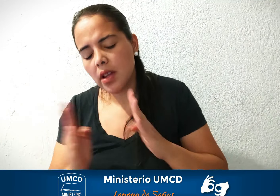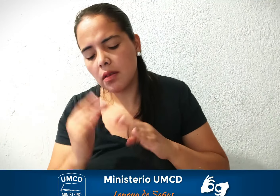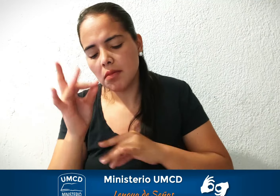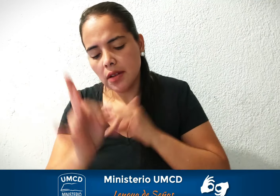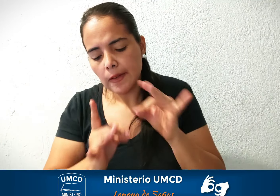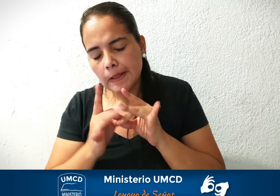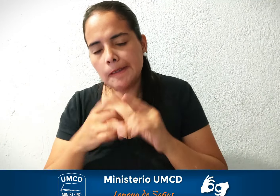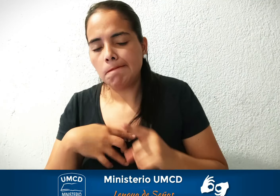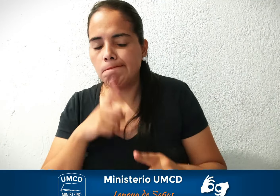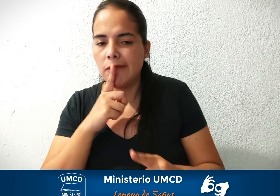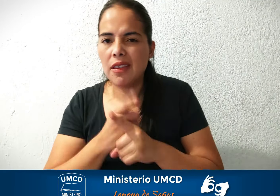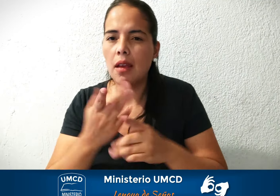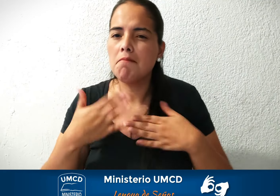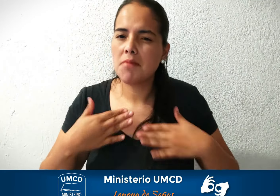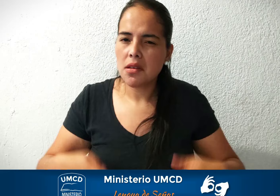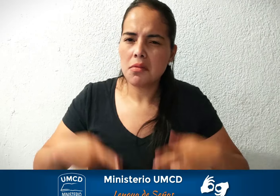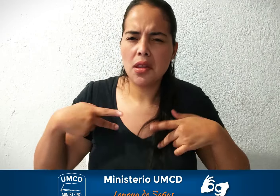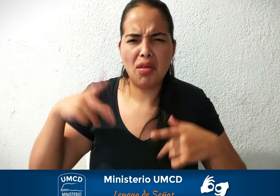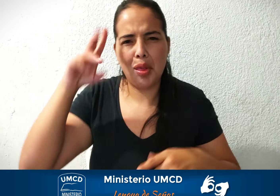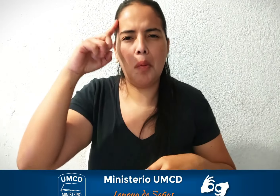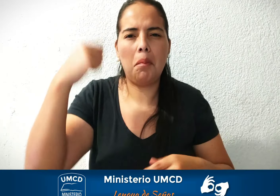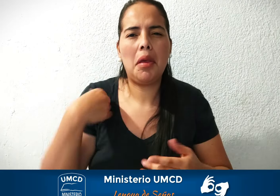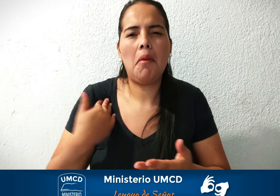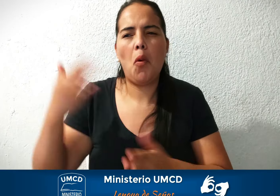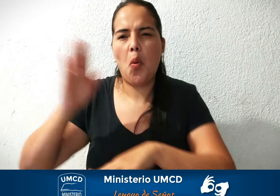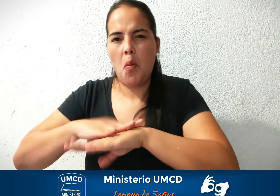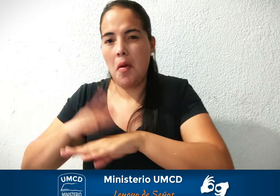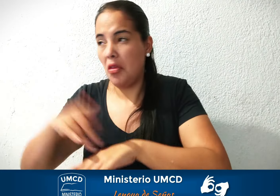su palabra y Él haya